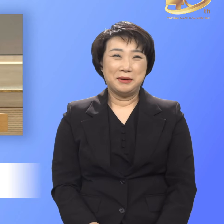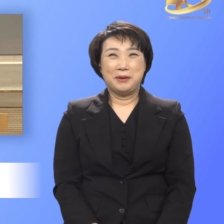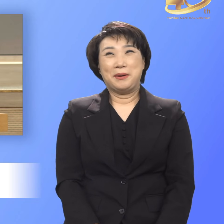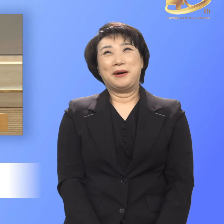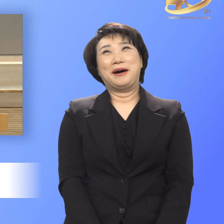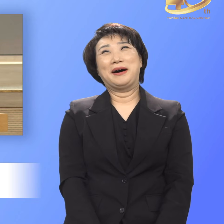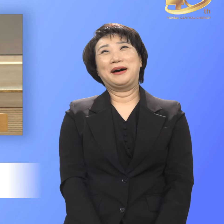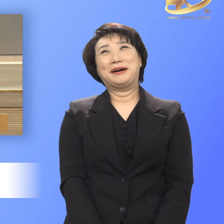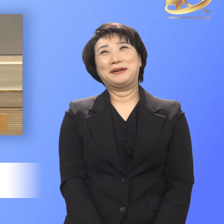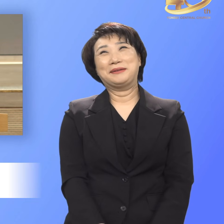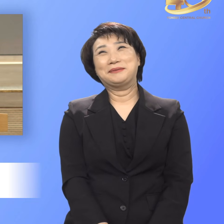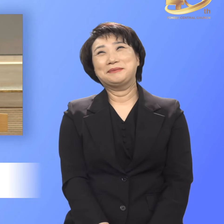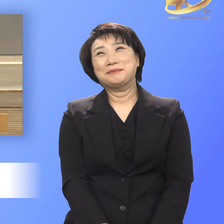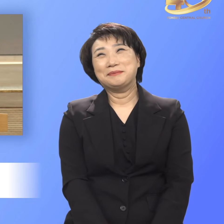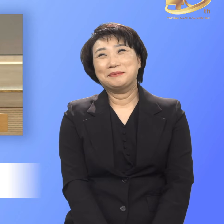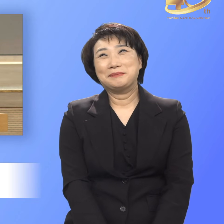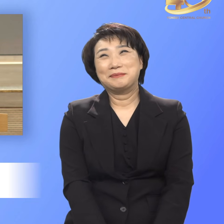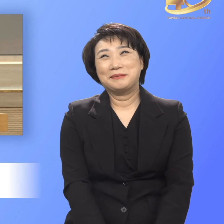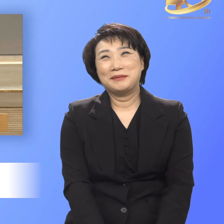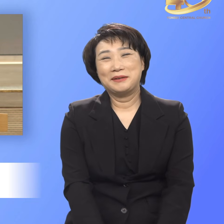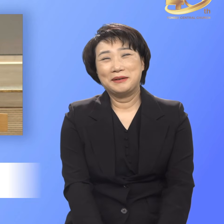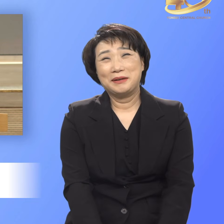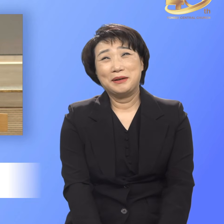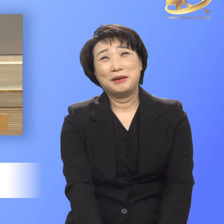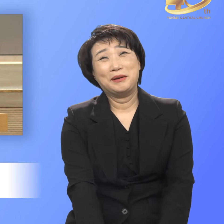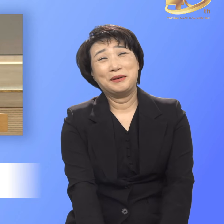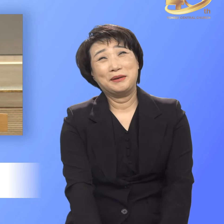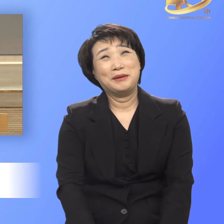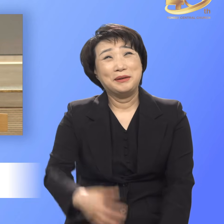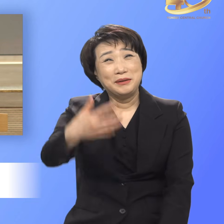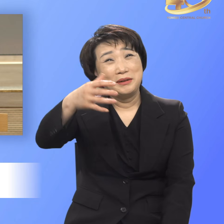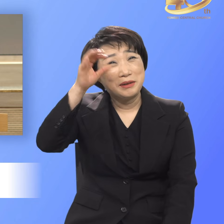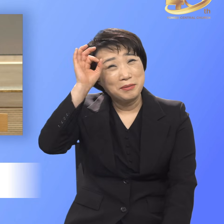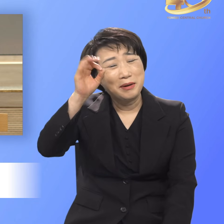야, 왜 담임 목사가